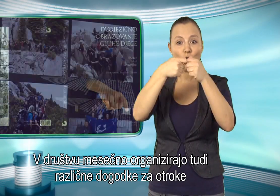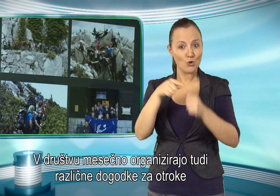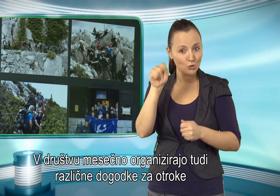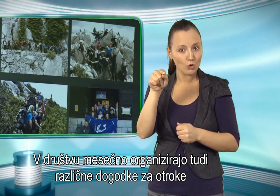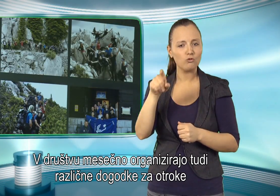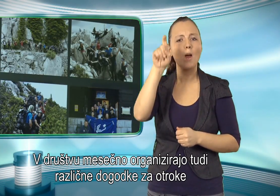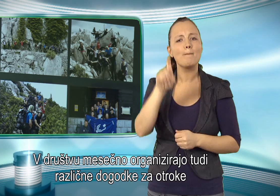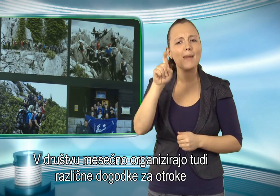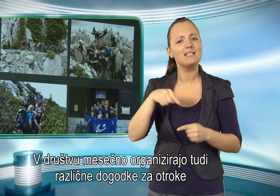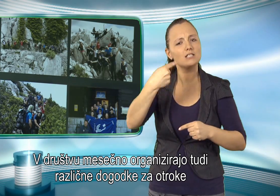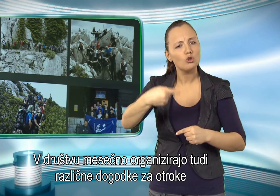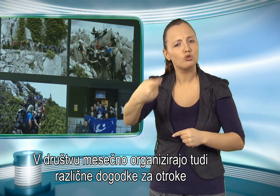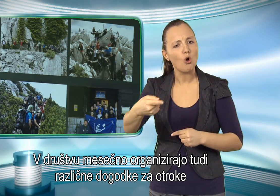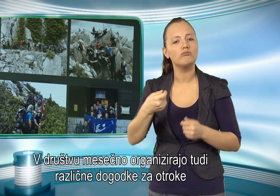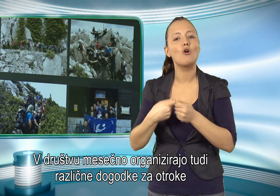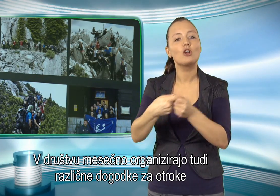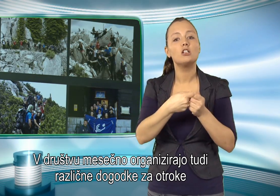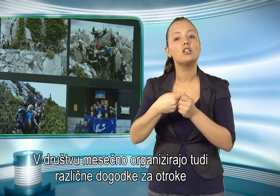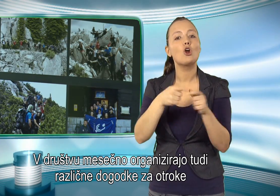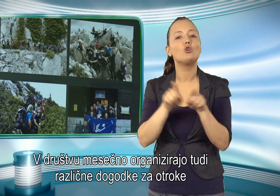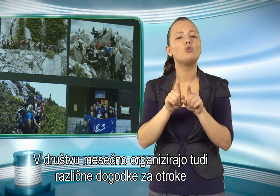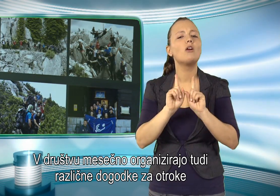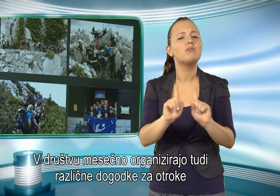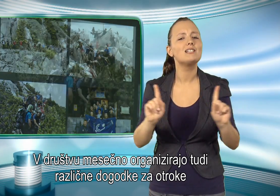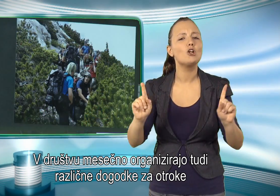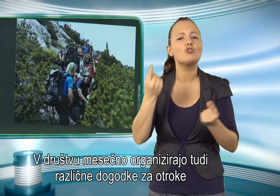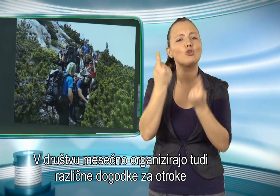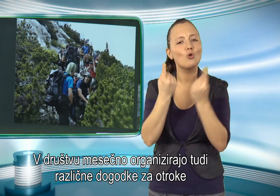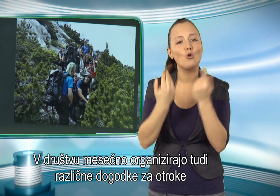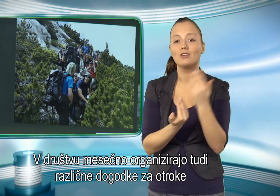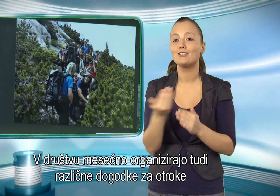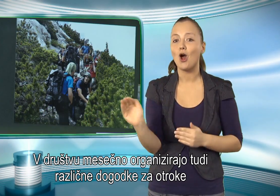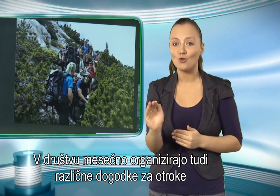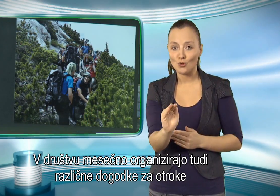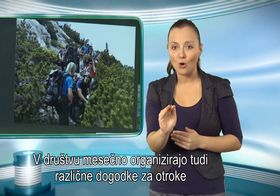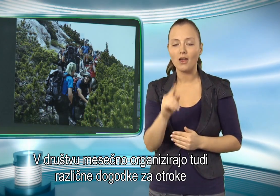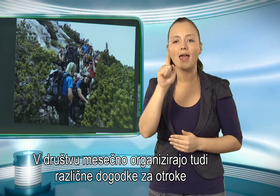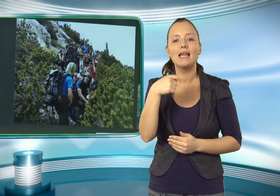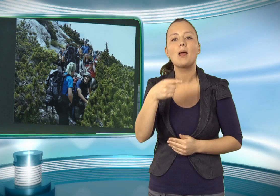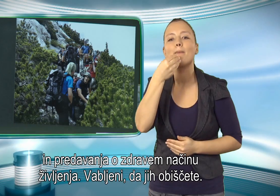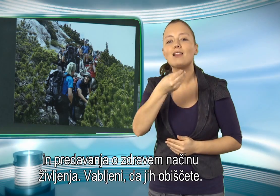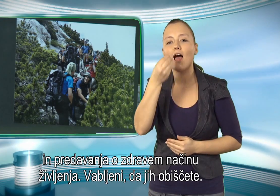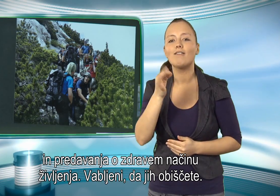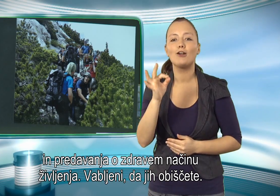V društvu mesečno organizirajo tudi različne dogodke za otroke in predavanja o zdravem načinu